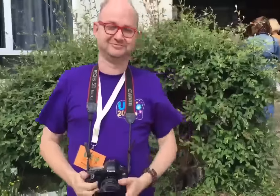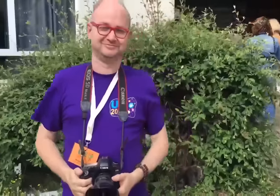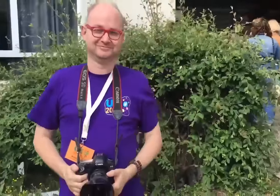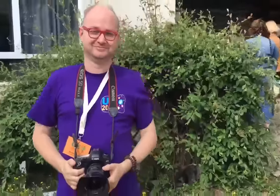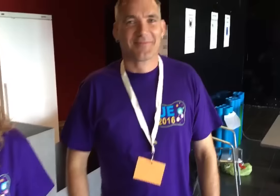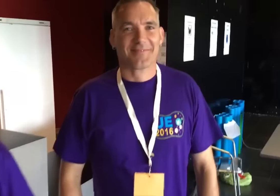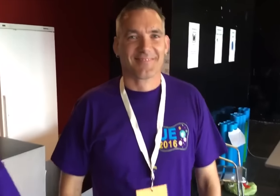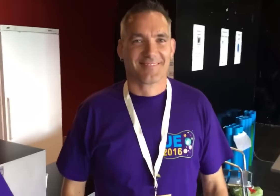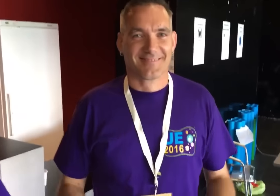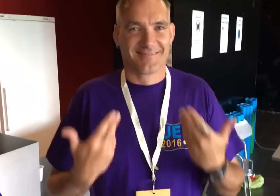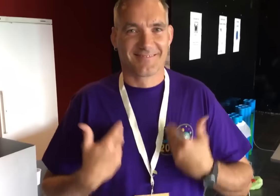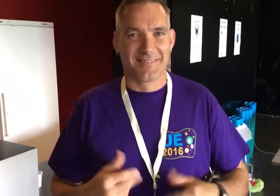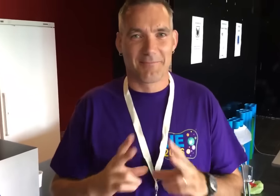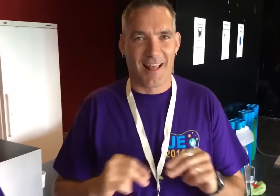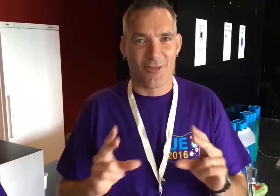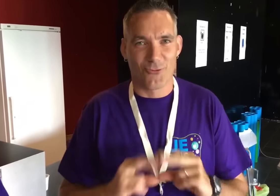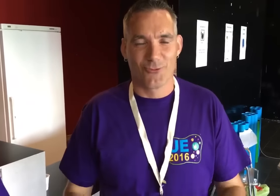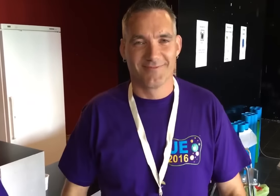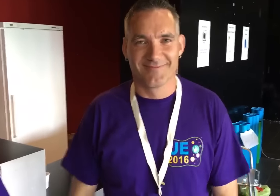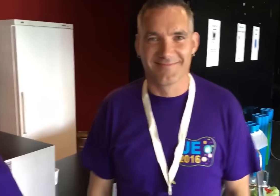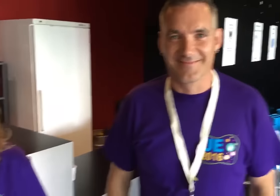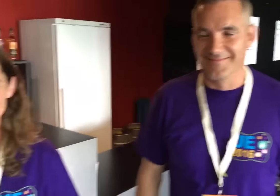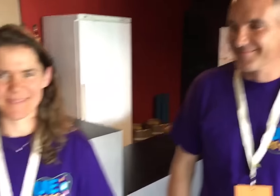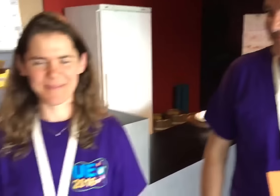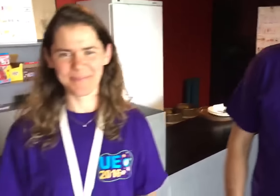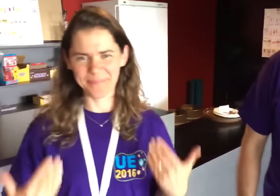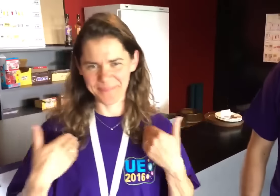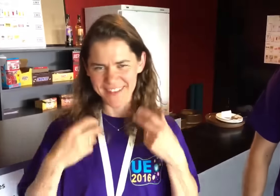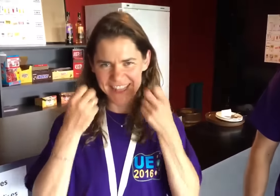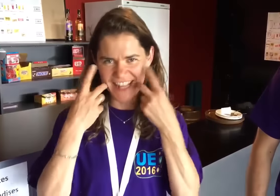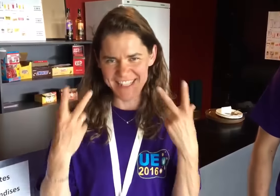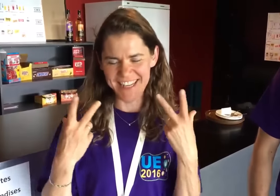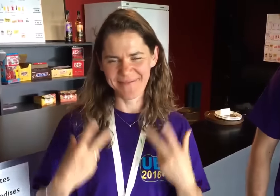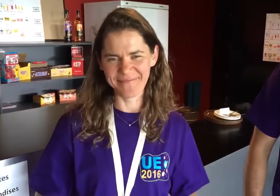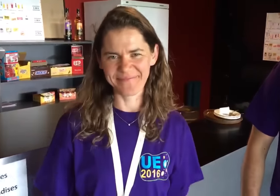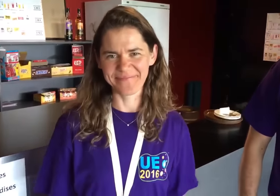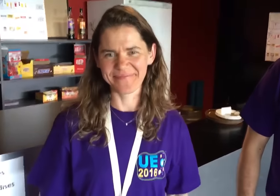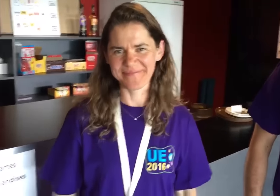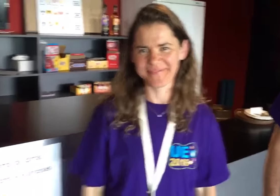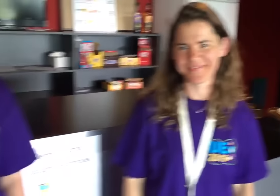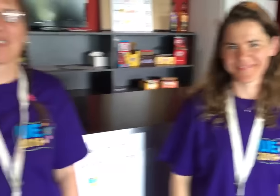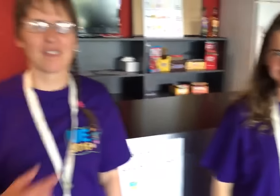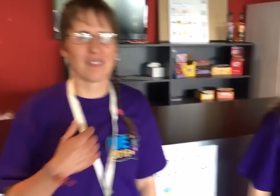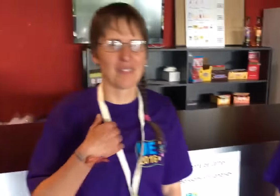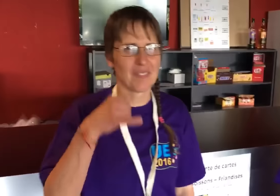Je suis Manu. Je suis Natacha. Je suis Sigrid.